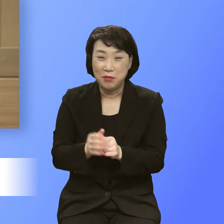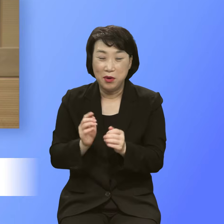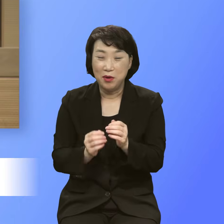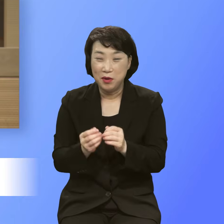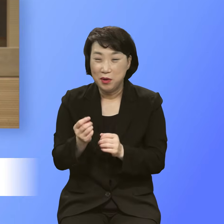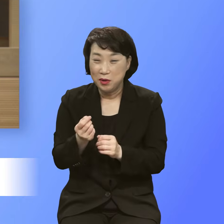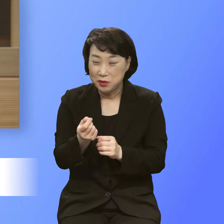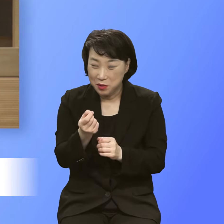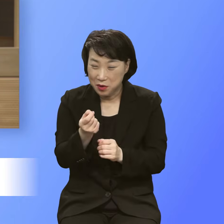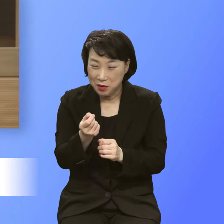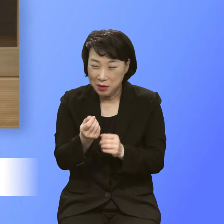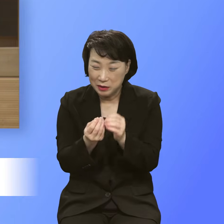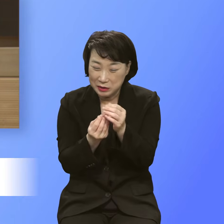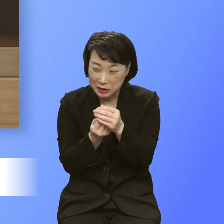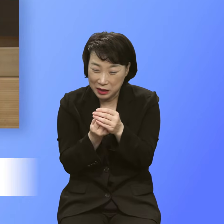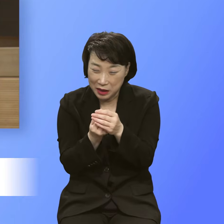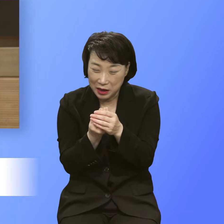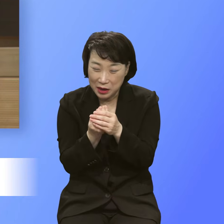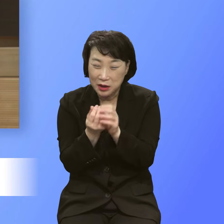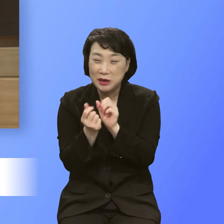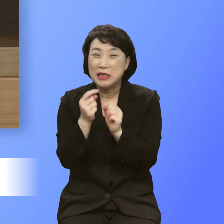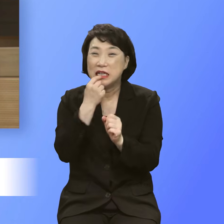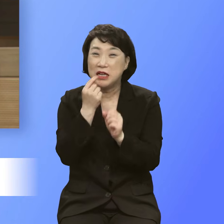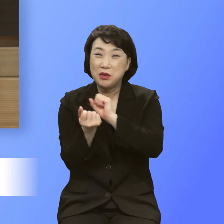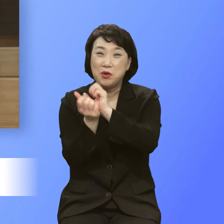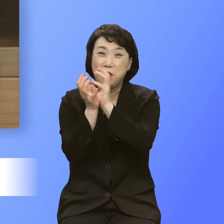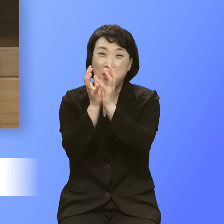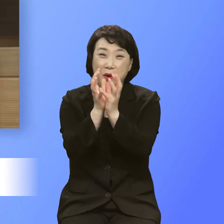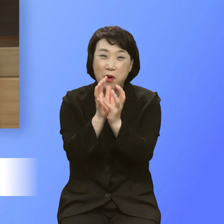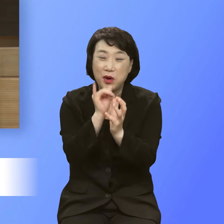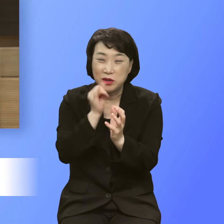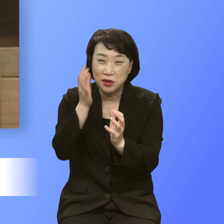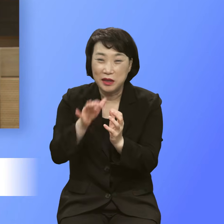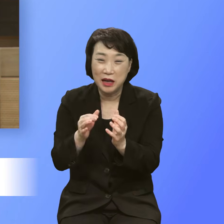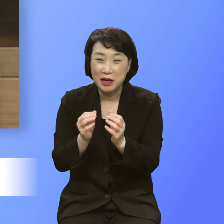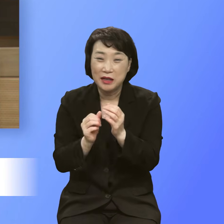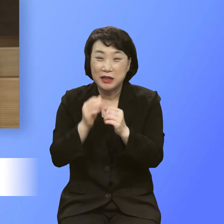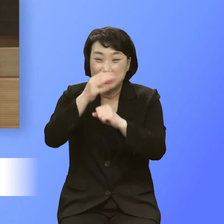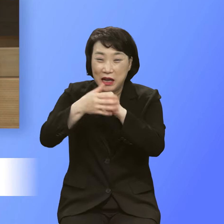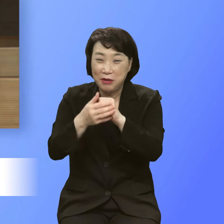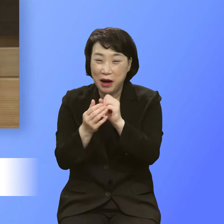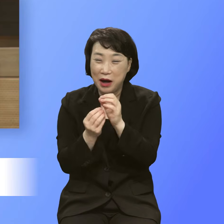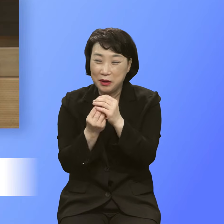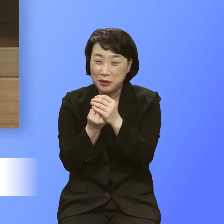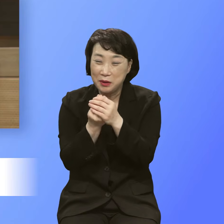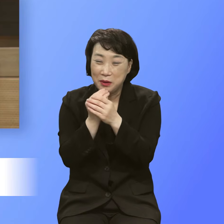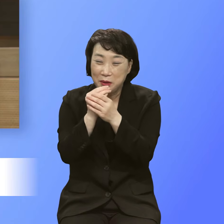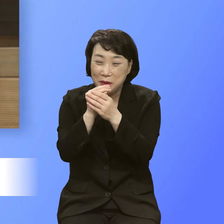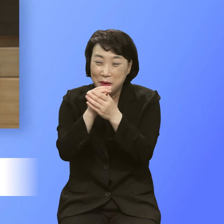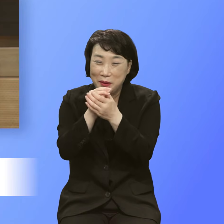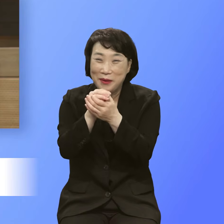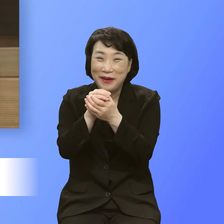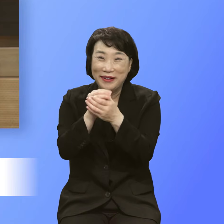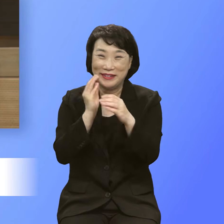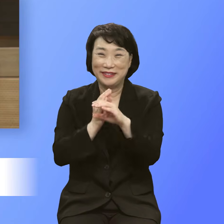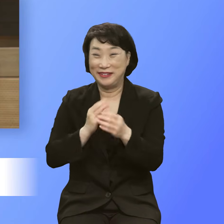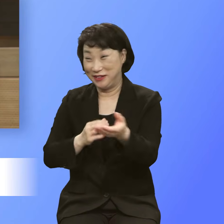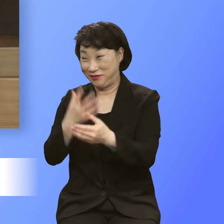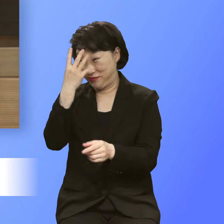갑자기 사과가 주렁주렁 달려서 지금 여러분 달린 거 보지 않습니까? 왜 이런 현상이 일어나는가 생각해